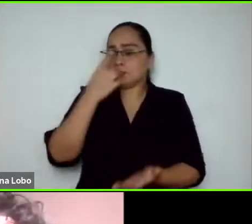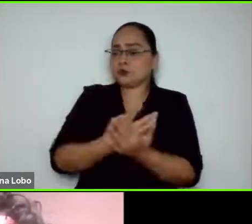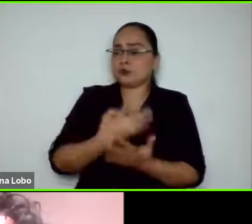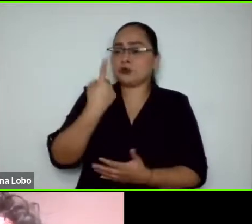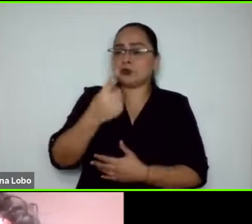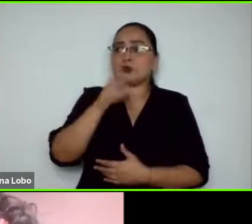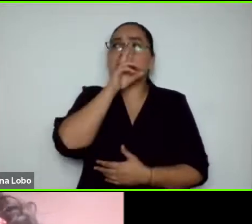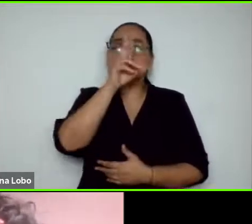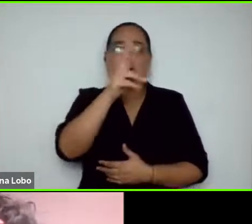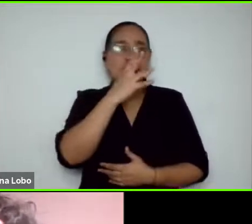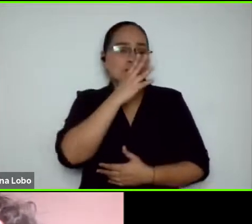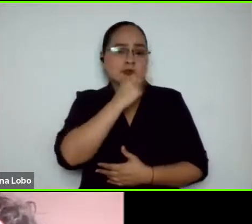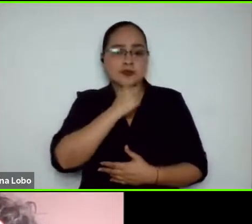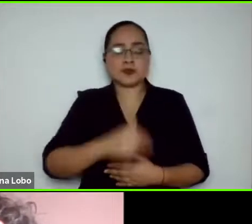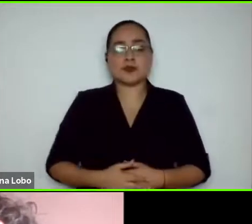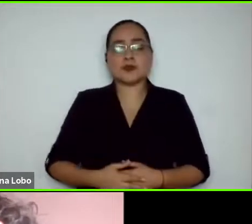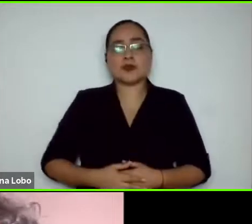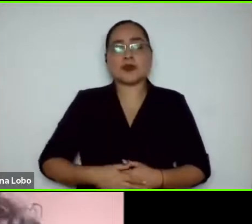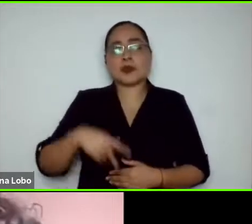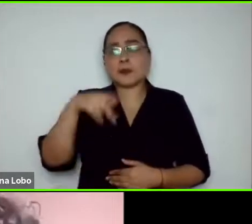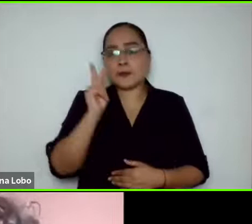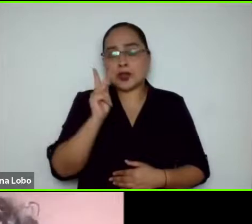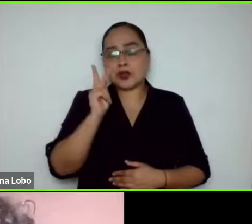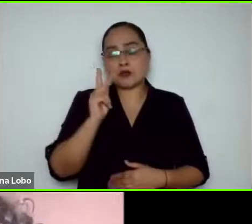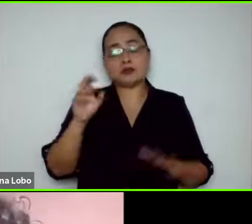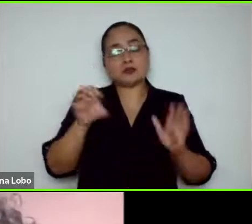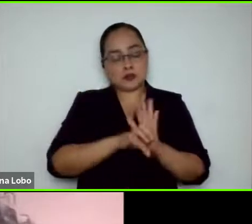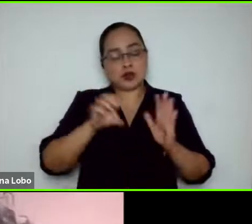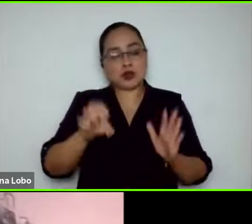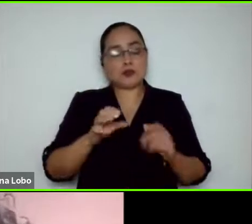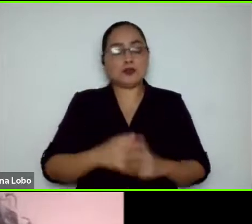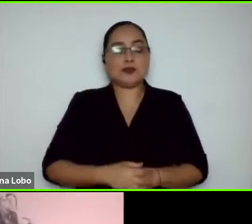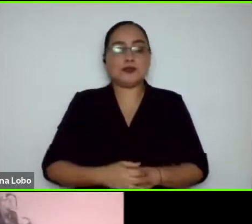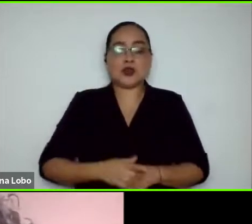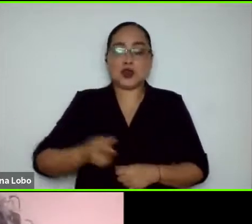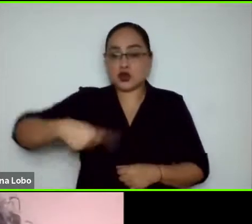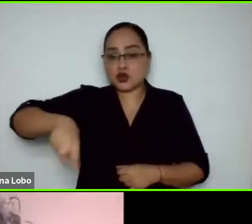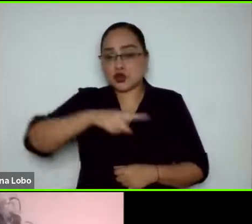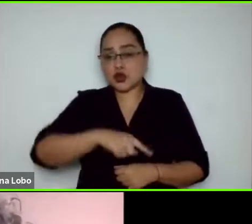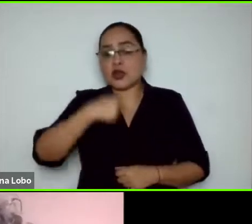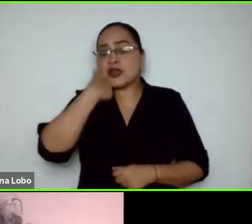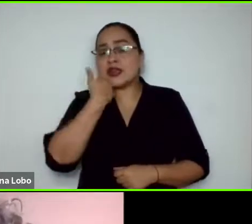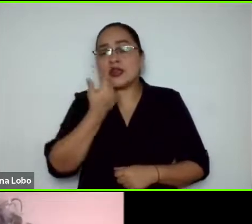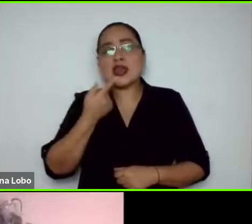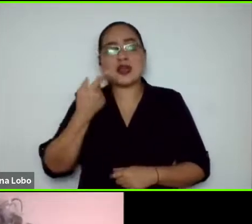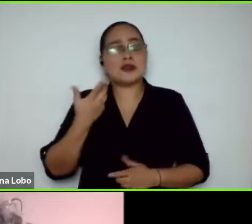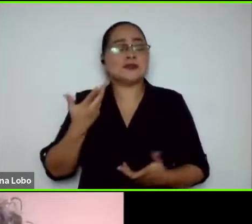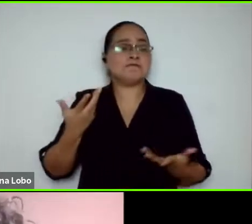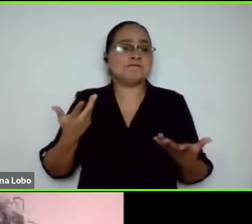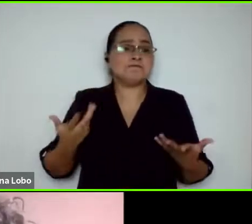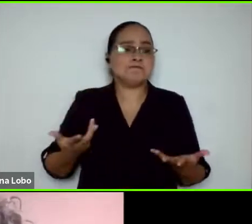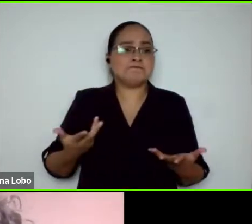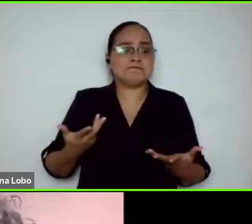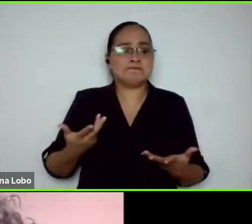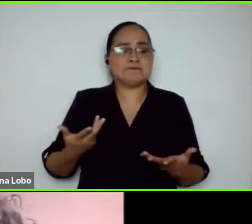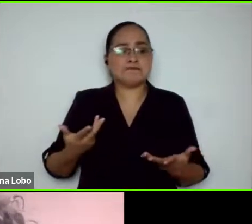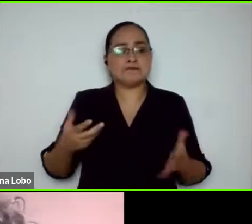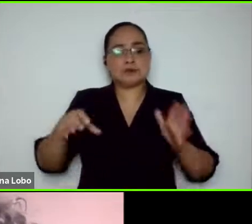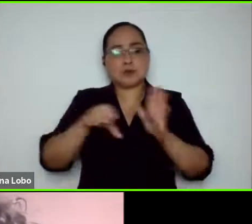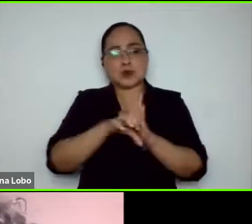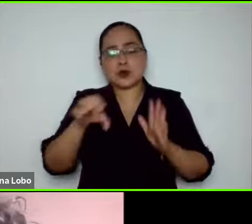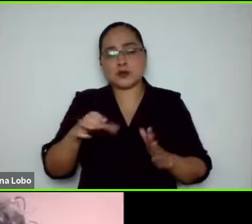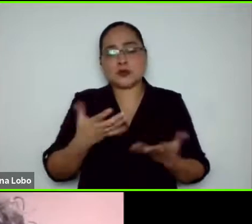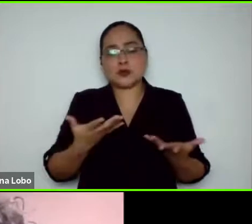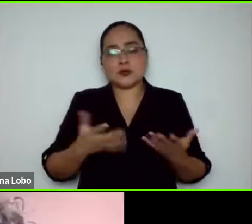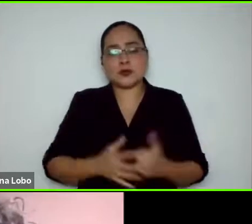¿no? Pero que, por ejemplo, si queremos situarnos en cómo, en derecho, por